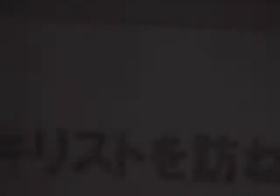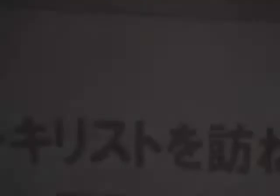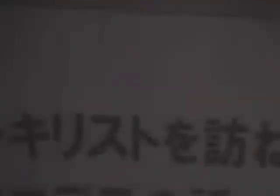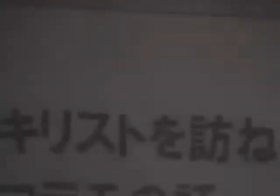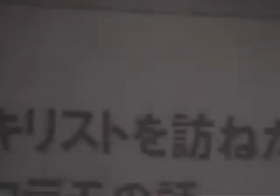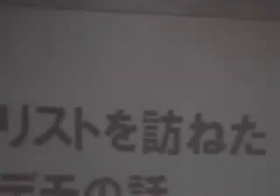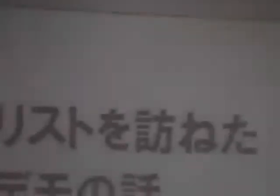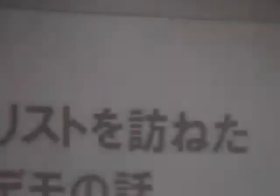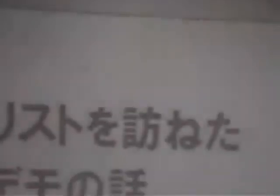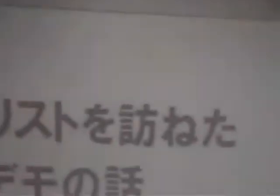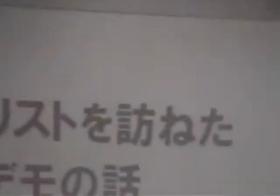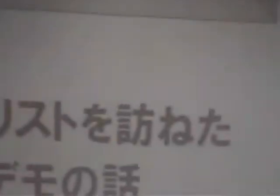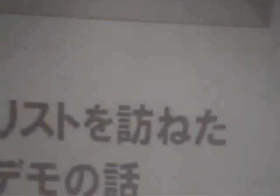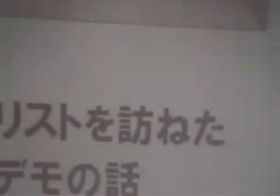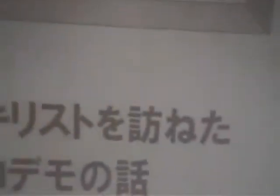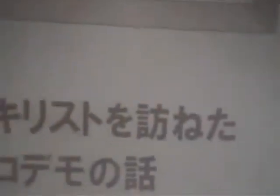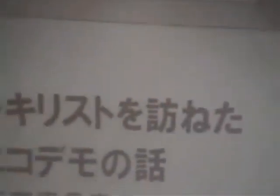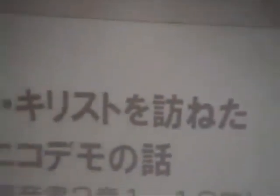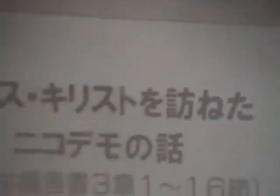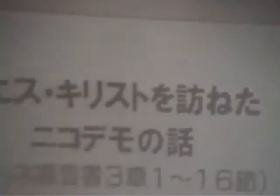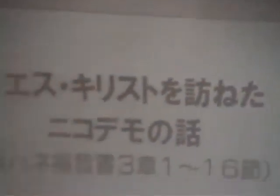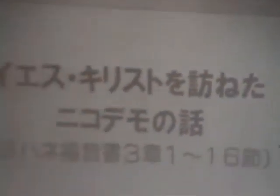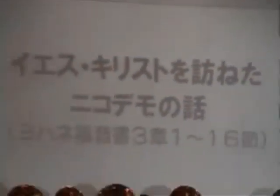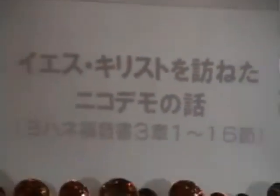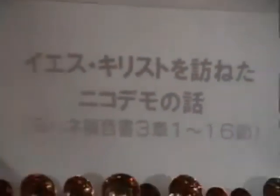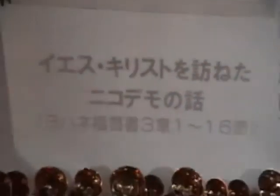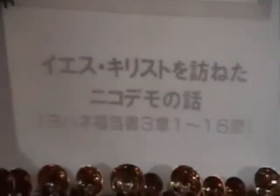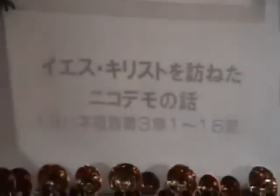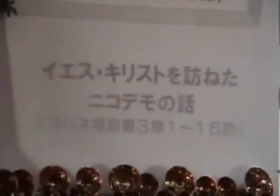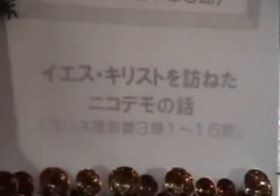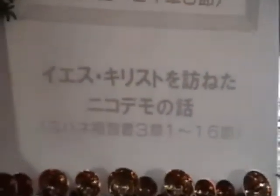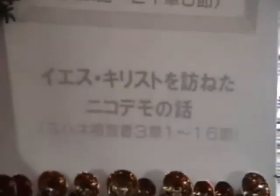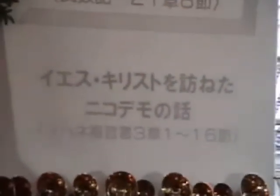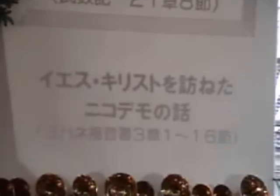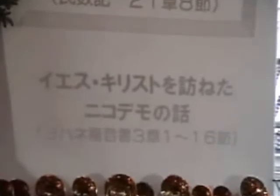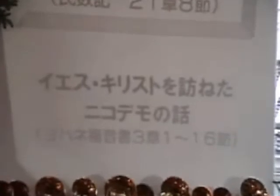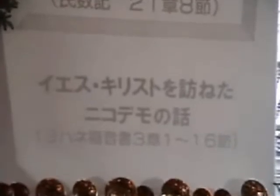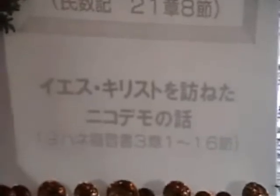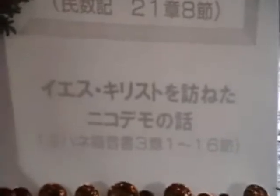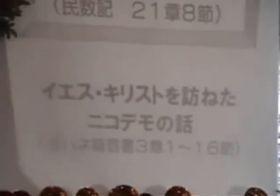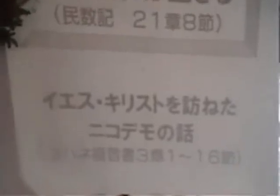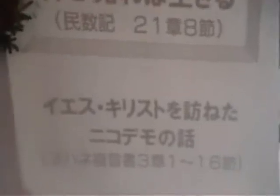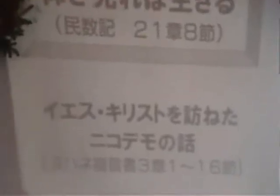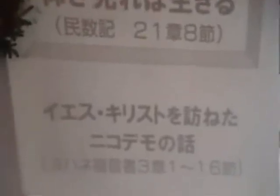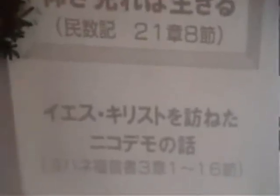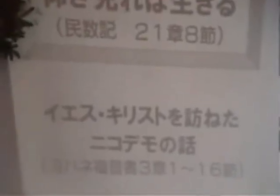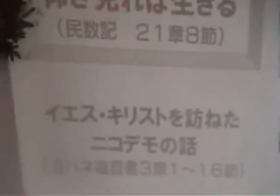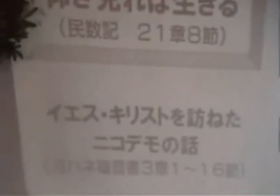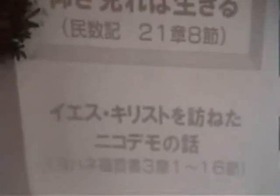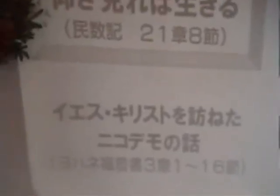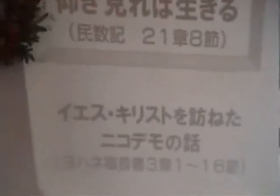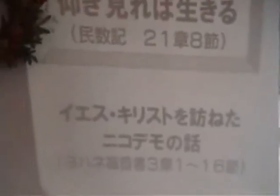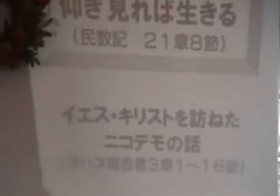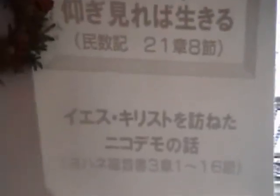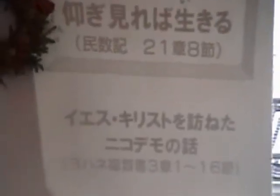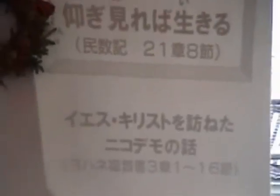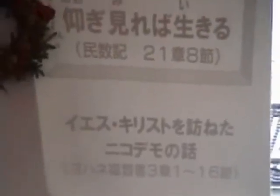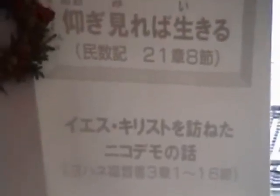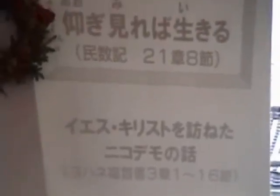今からイエス・キリストを夜こっそり訪ねた当時の